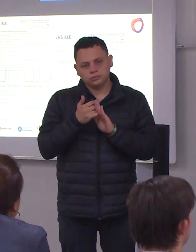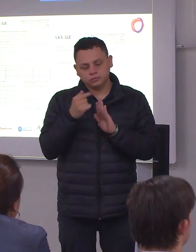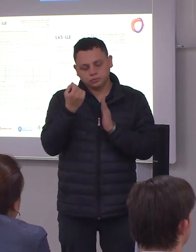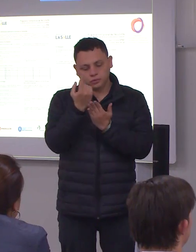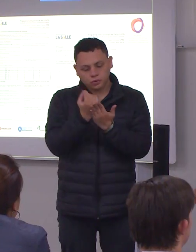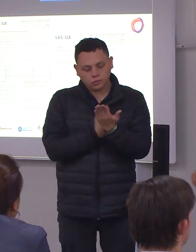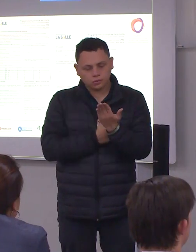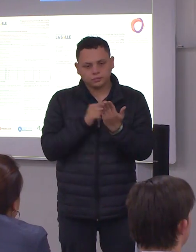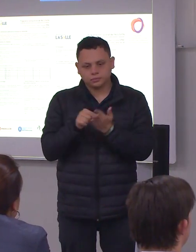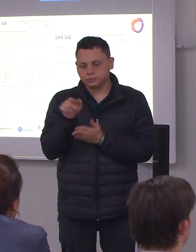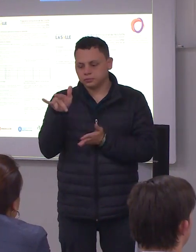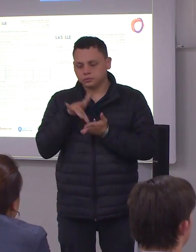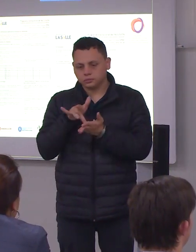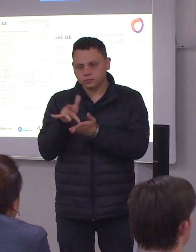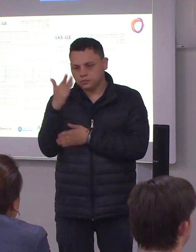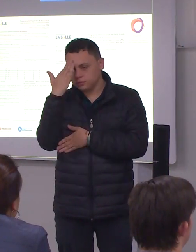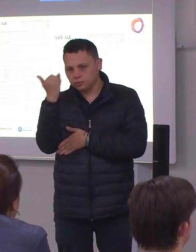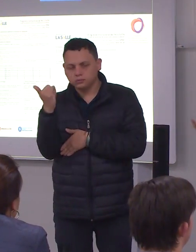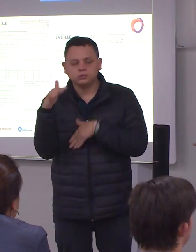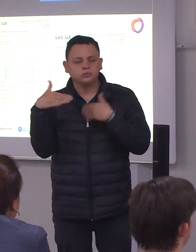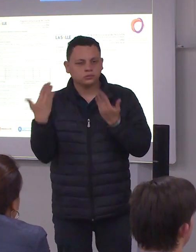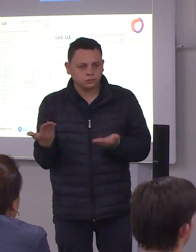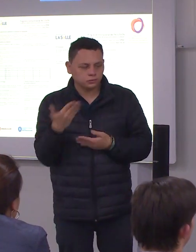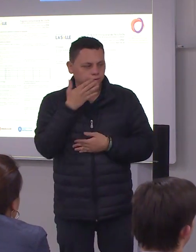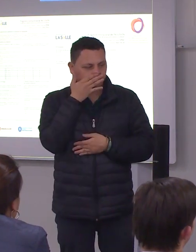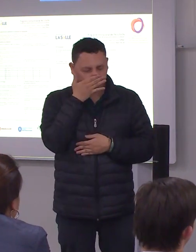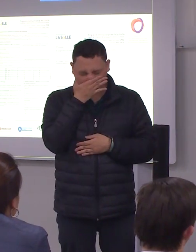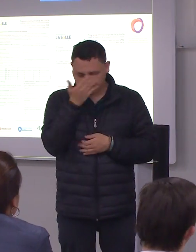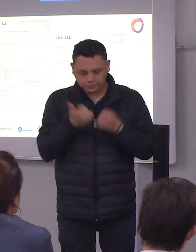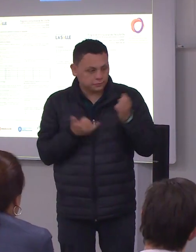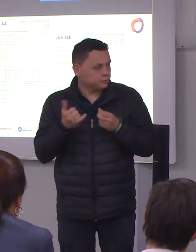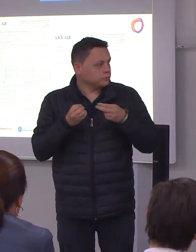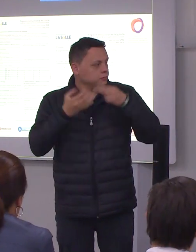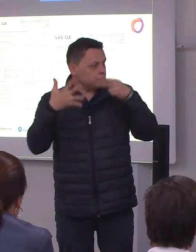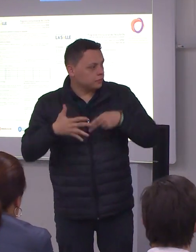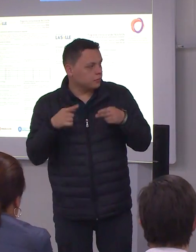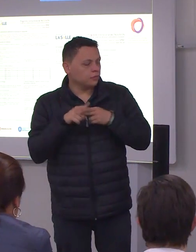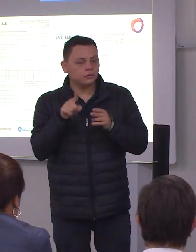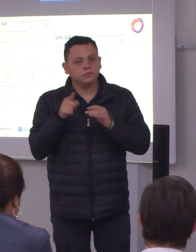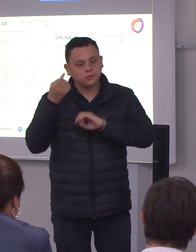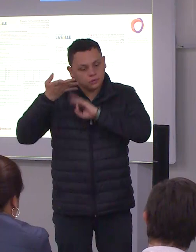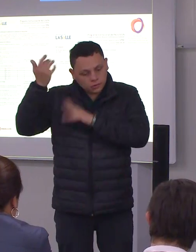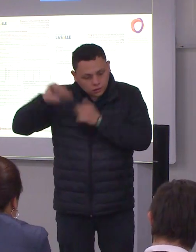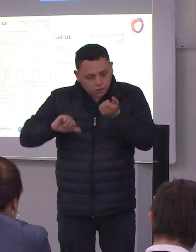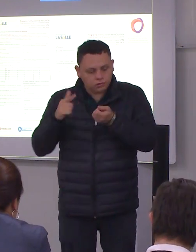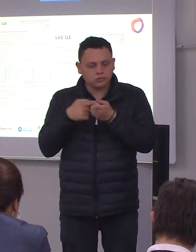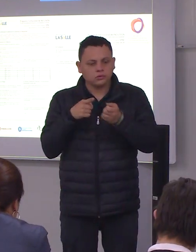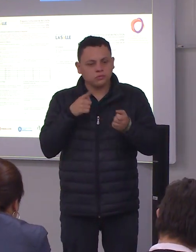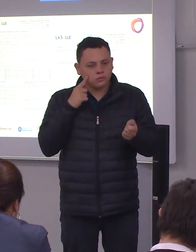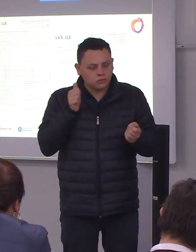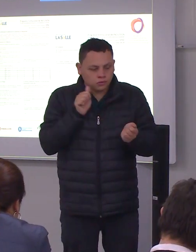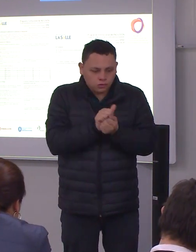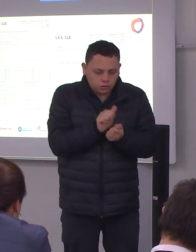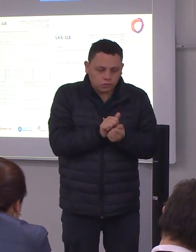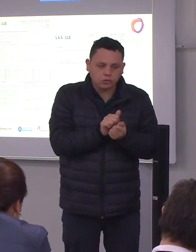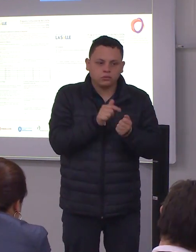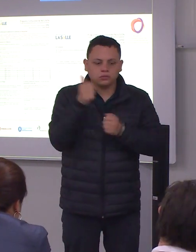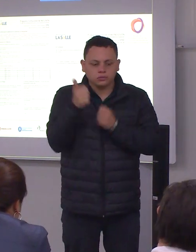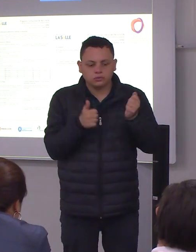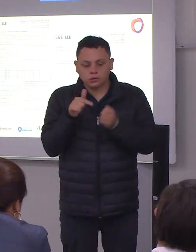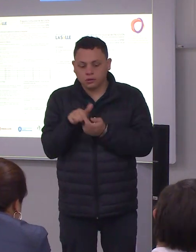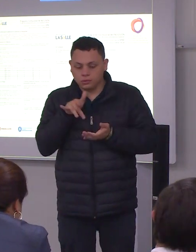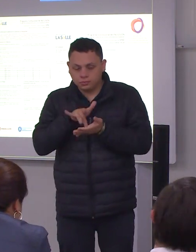asistentes académicos donde miráramos como factores de riesgo factores protectores pero además si los asistentes